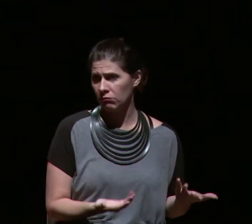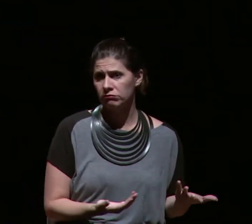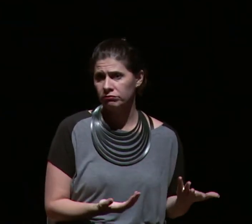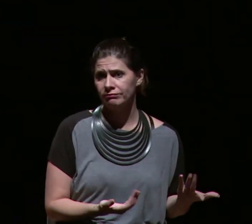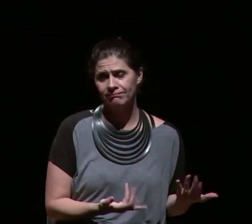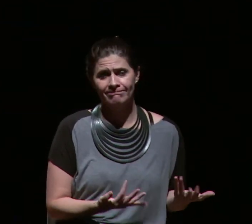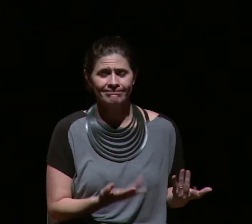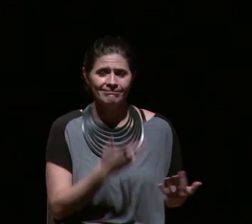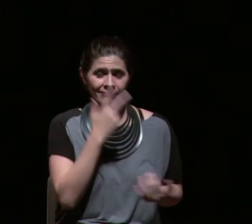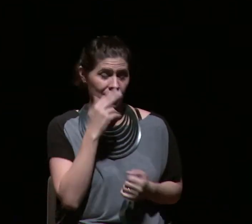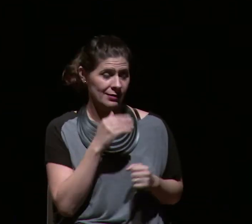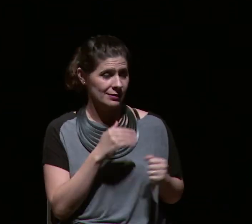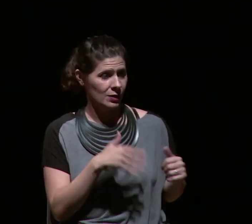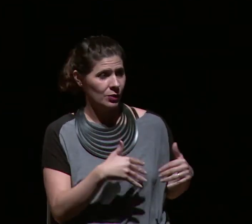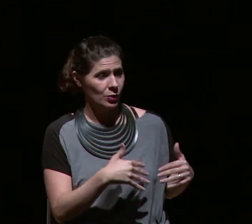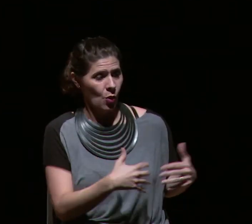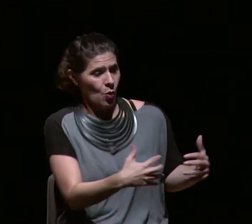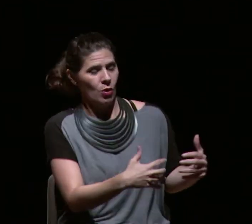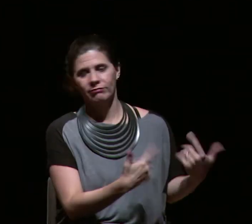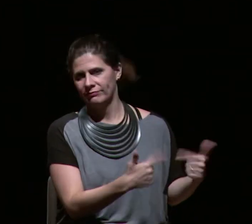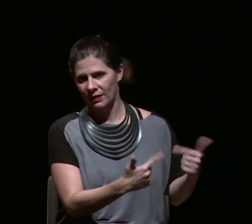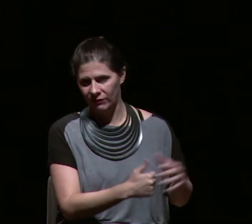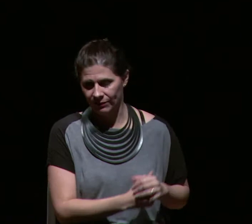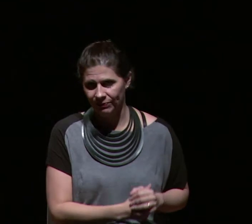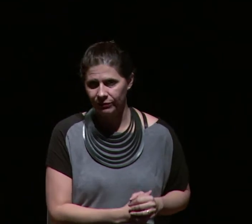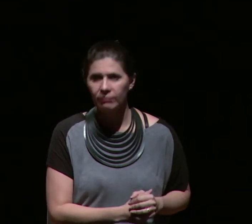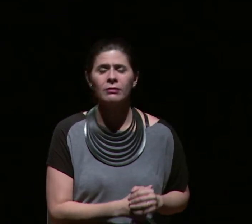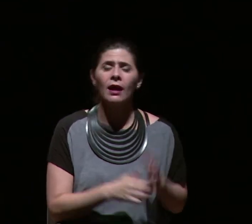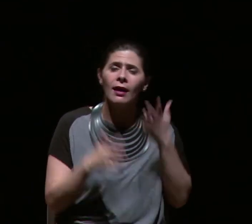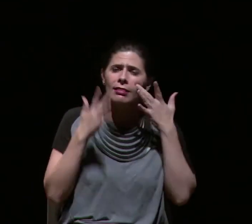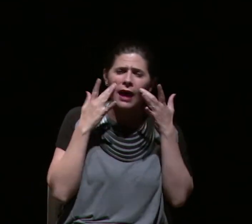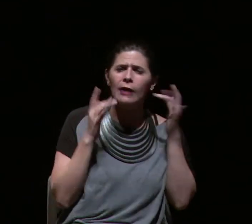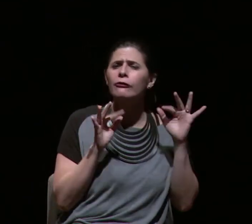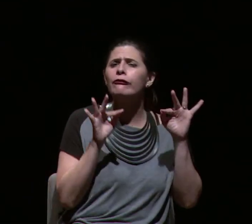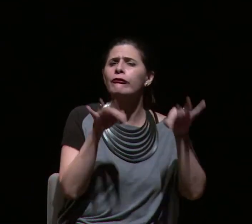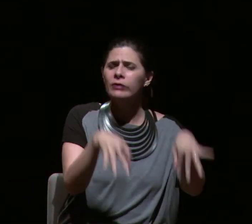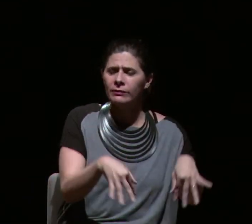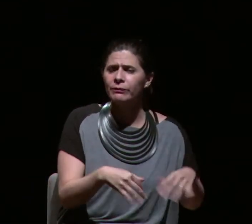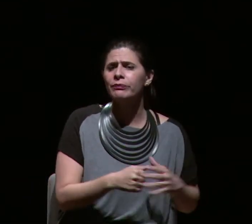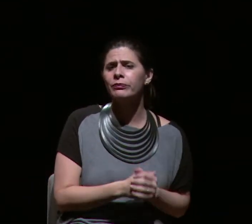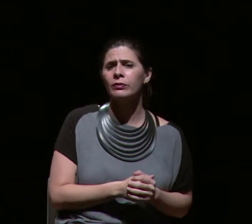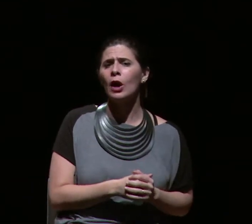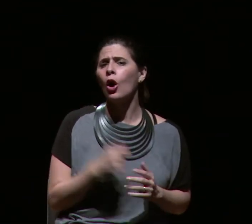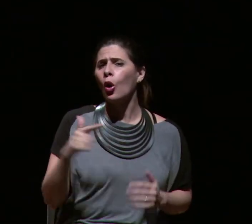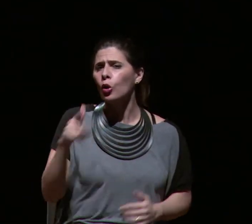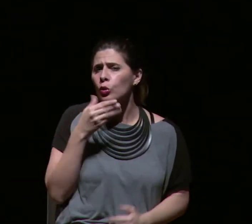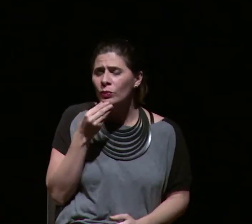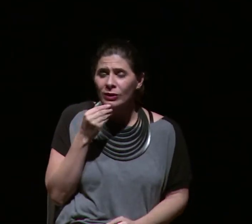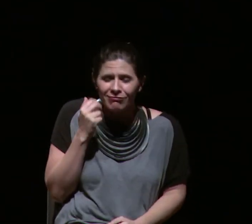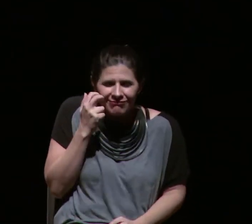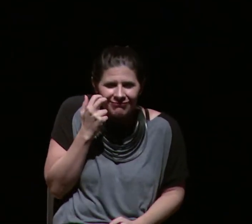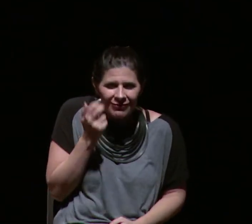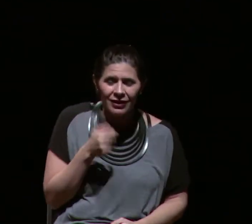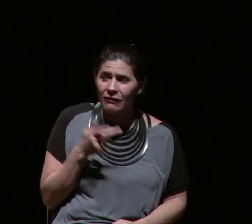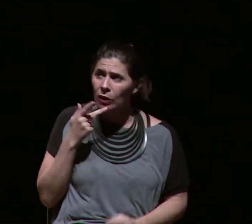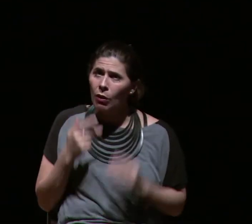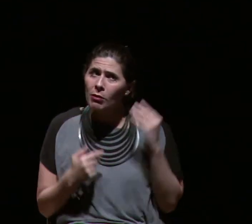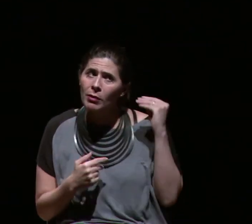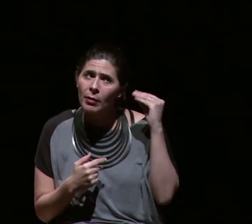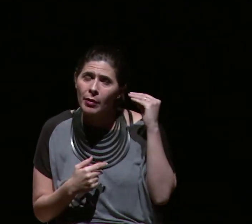grandes virtuosos. Ao final do espetáculo, um segundo aluno, mais tímido que os demais, cochichou ao pé do meu ouvido e